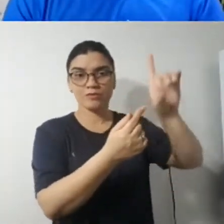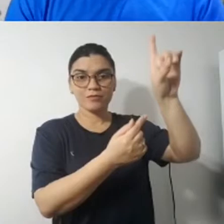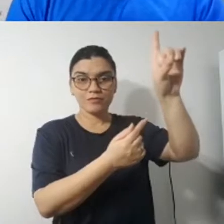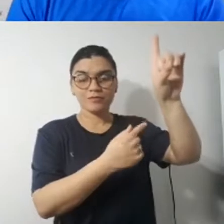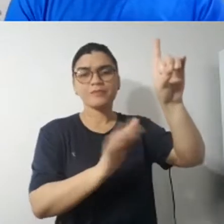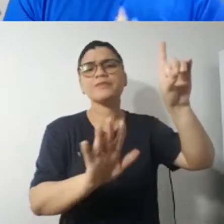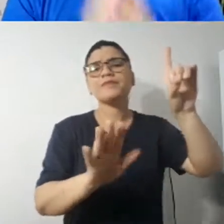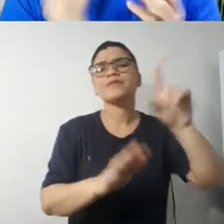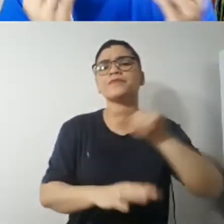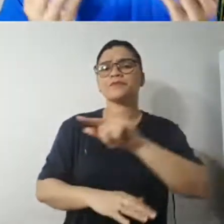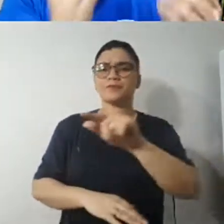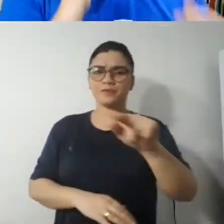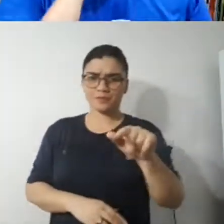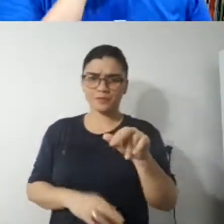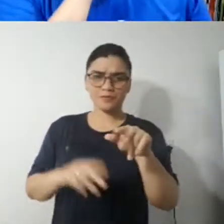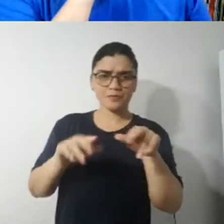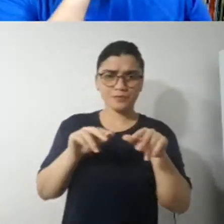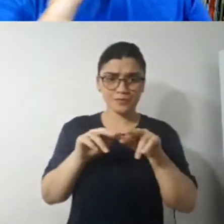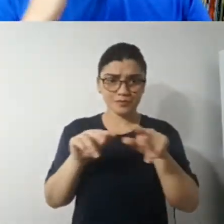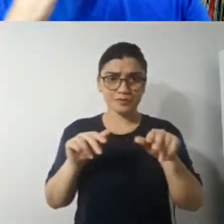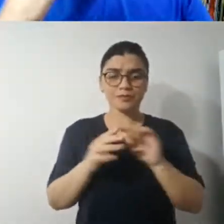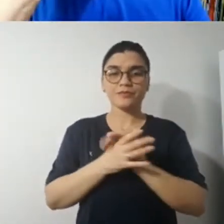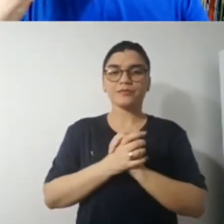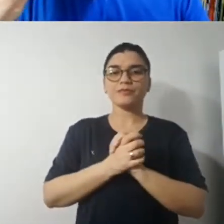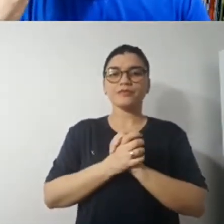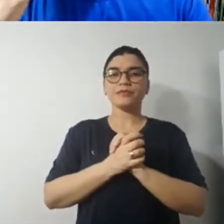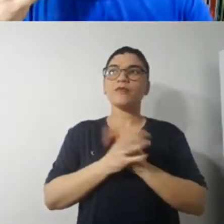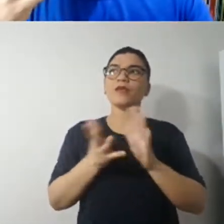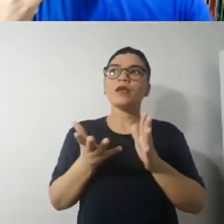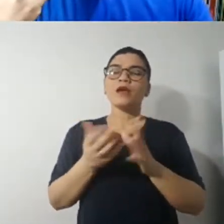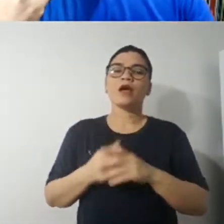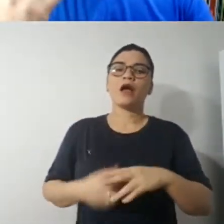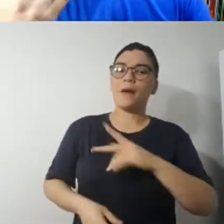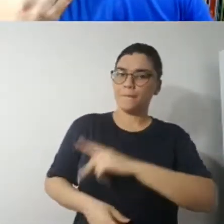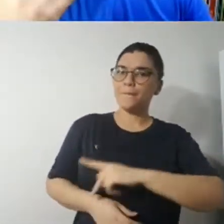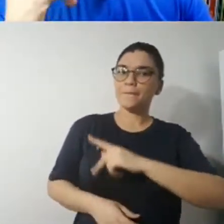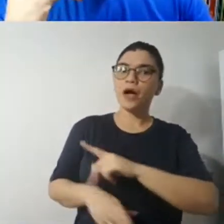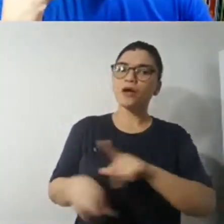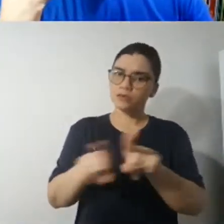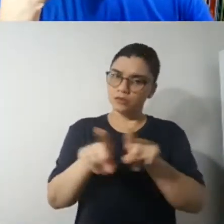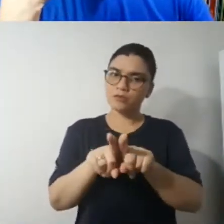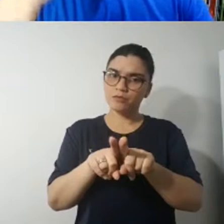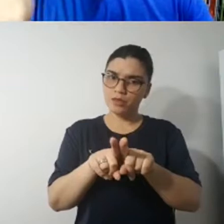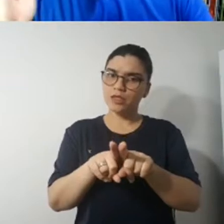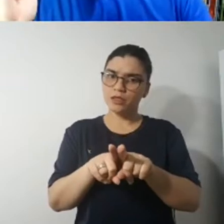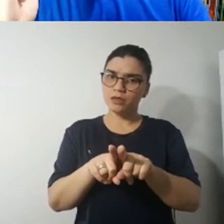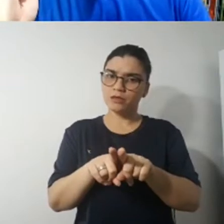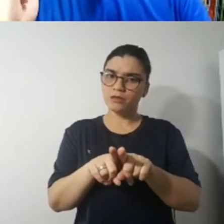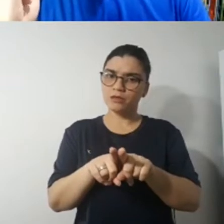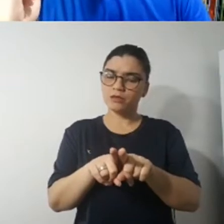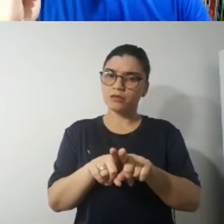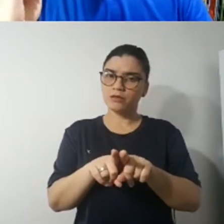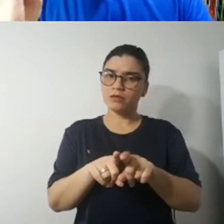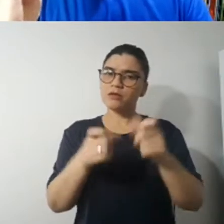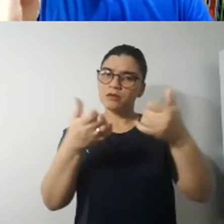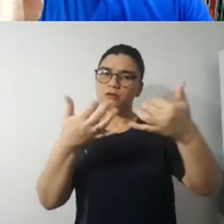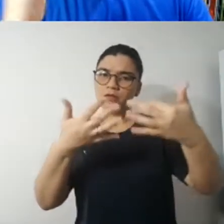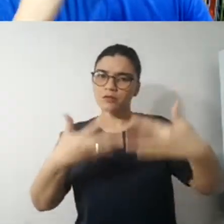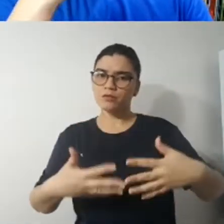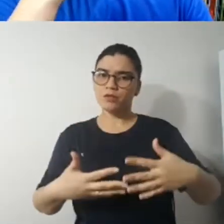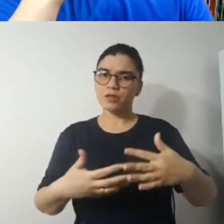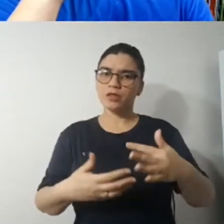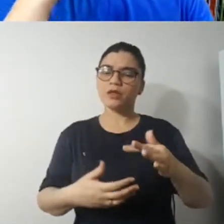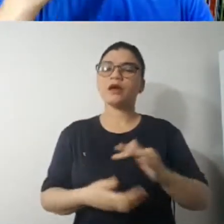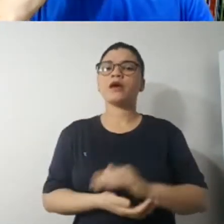mesmo que Paulo, em outros momentos, também tenha dito que Como lá em Filipenses capítulo 3, Paulo ele